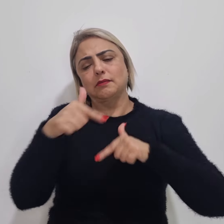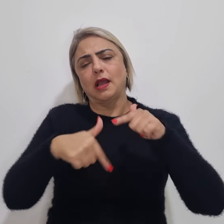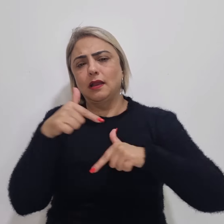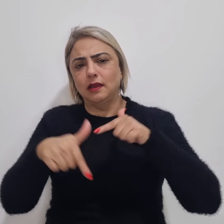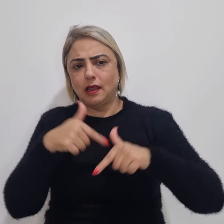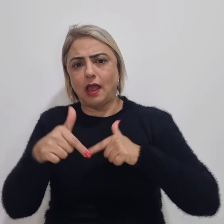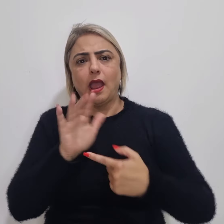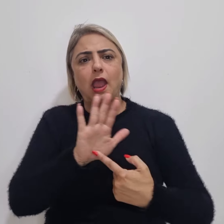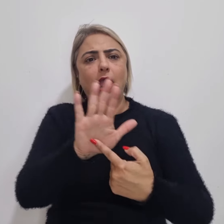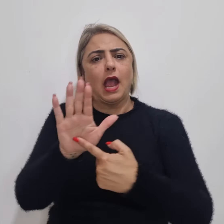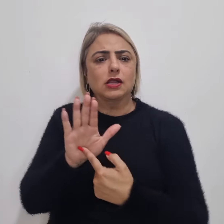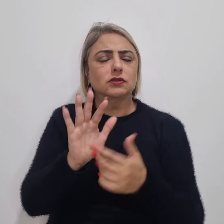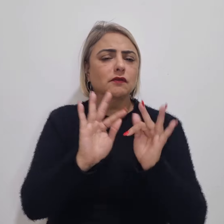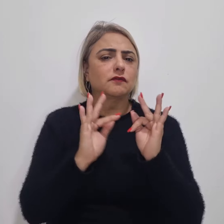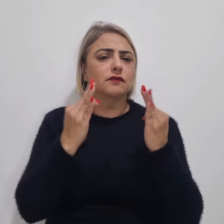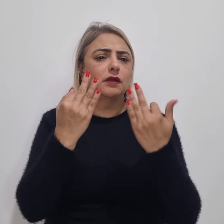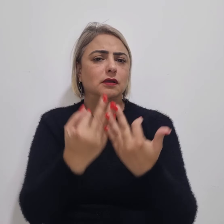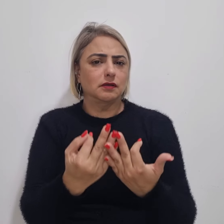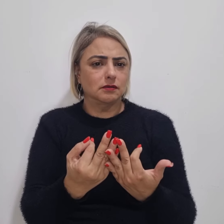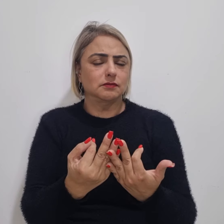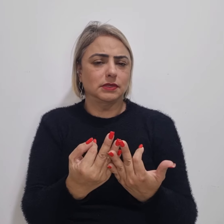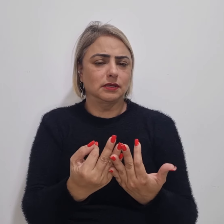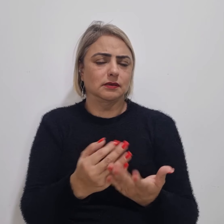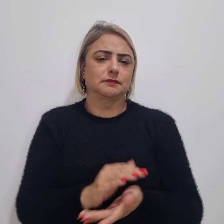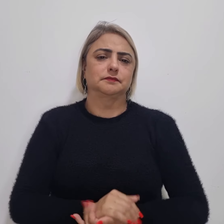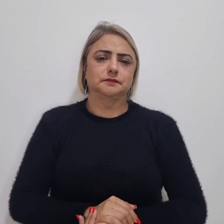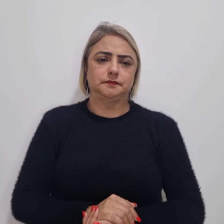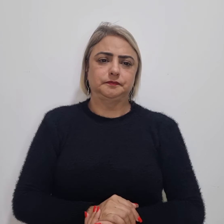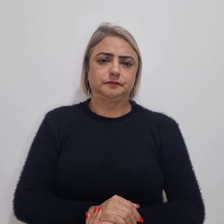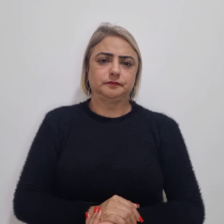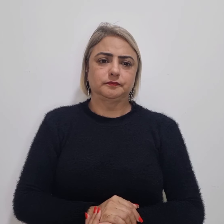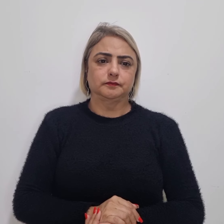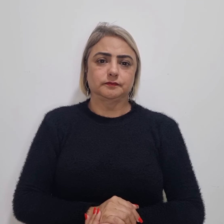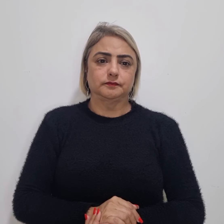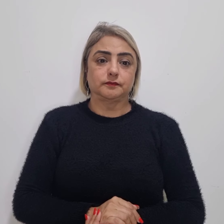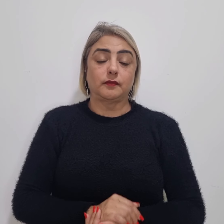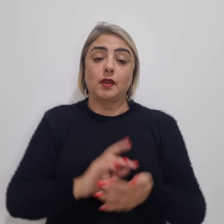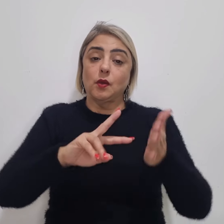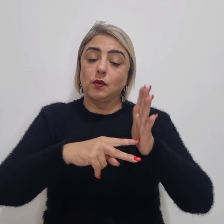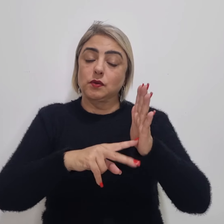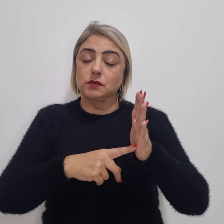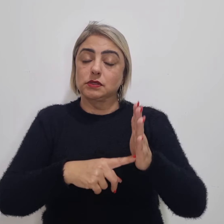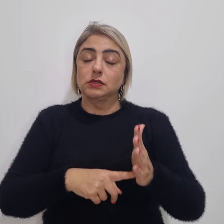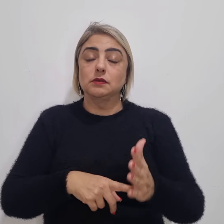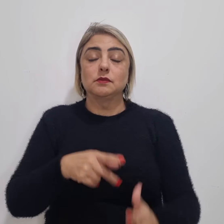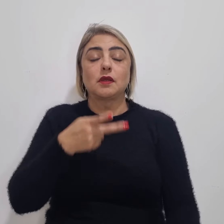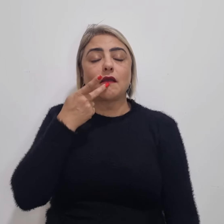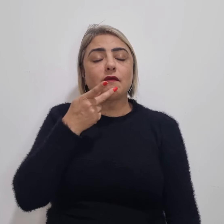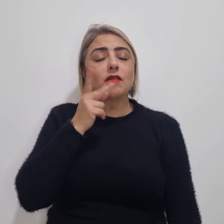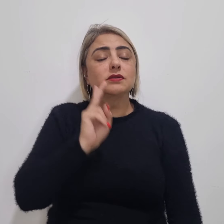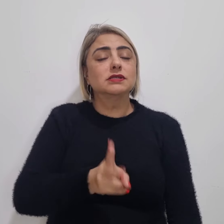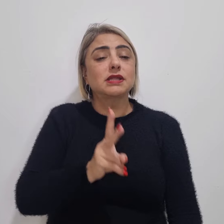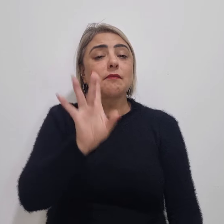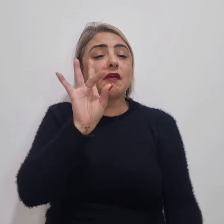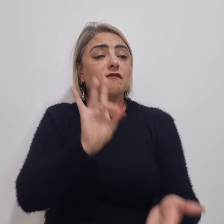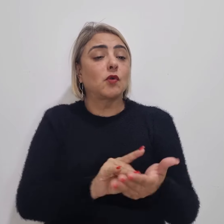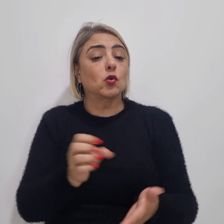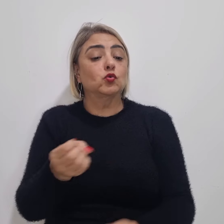ajudar a família a se sustentar. O Simpro sempre afirmou que o novo ensino médio não